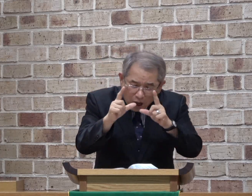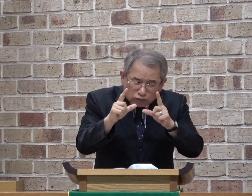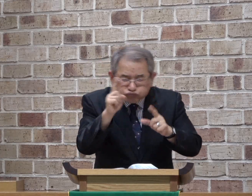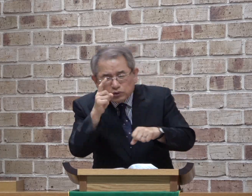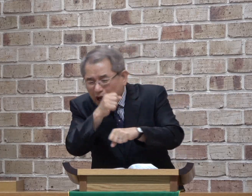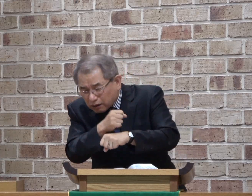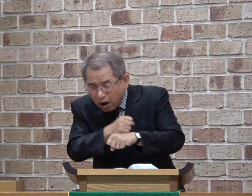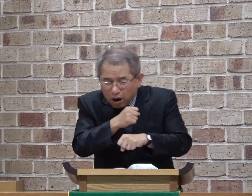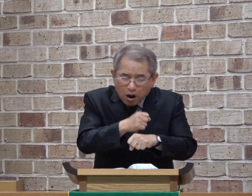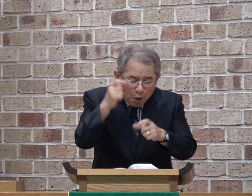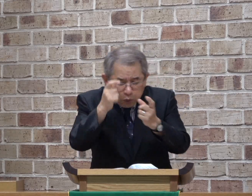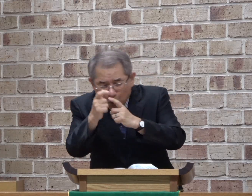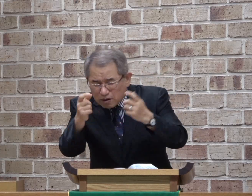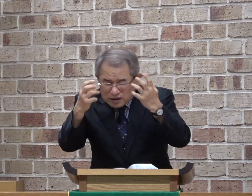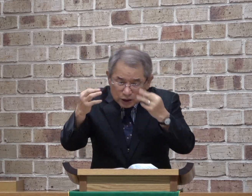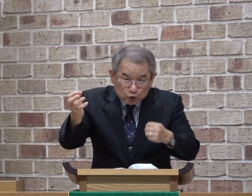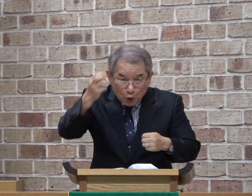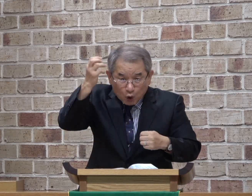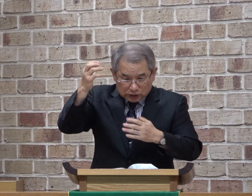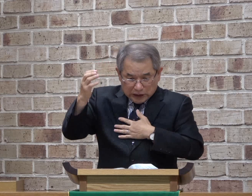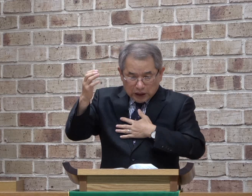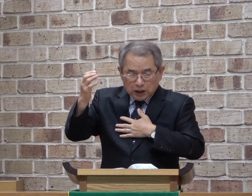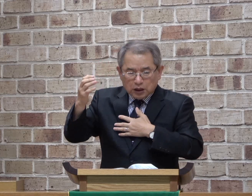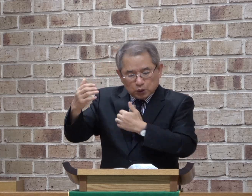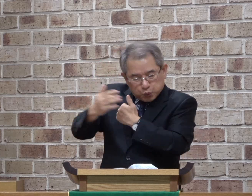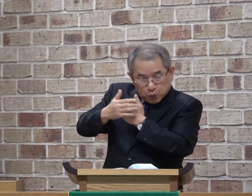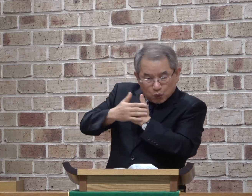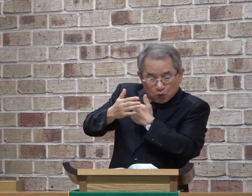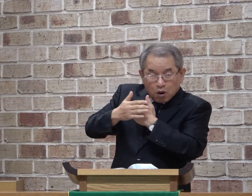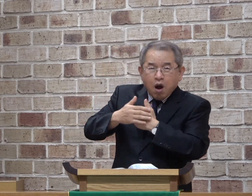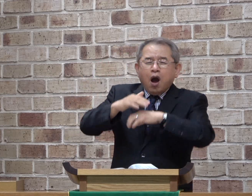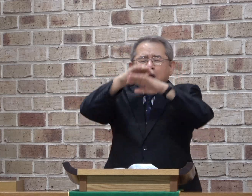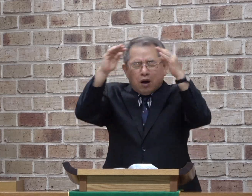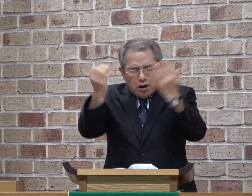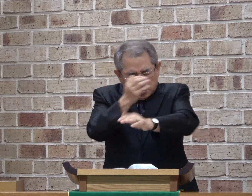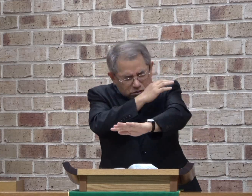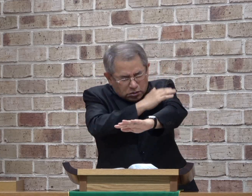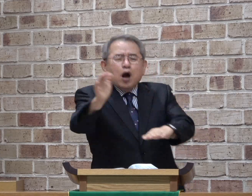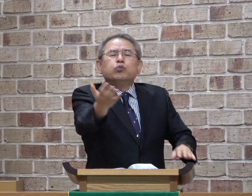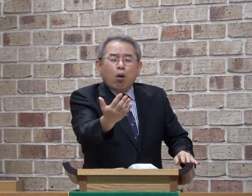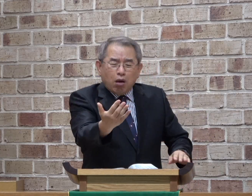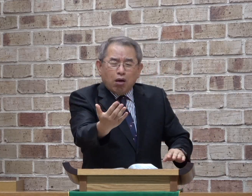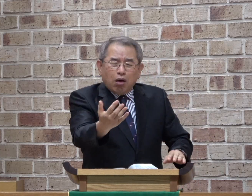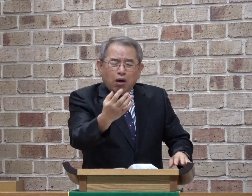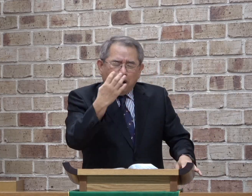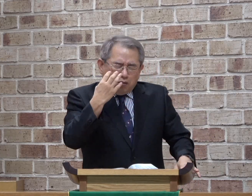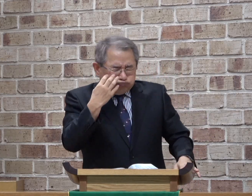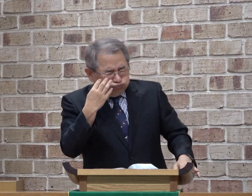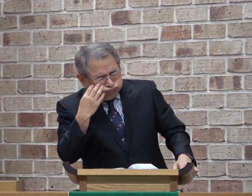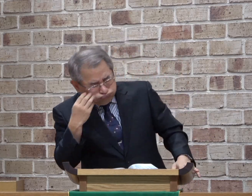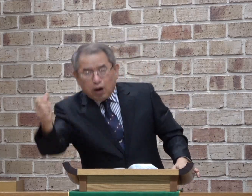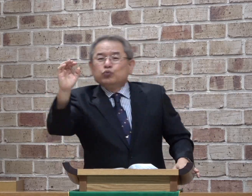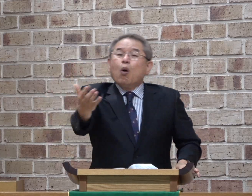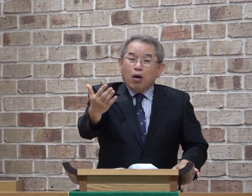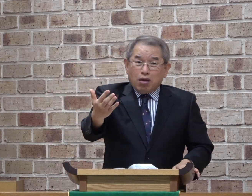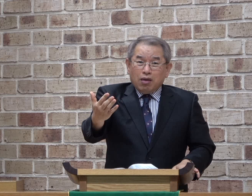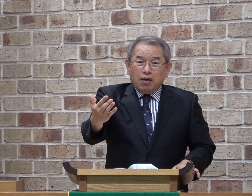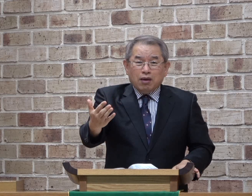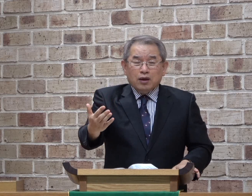우리가 어디로 가야 할지 어떻게 살아야 할지 우리가 수많은 그 고민 속에 예수님은 우리의 모든 것을 잘 아십니다. 우리를 항상